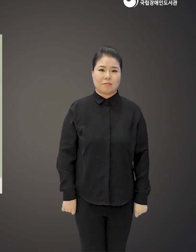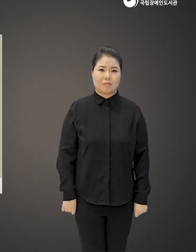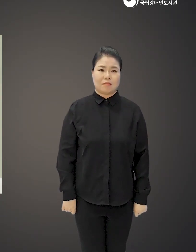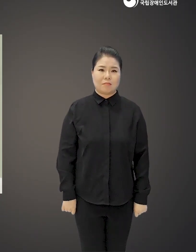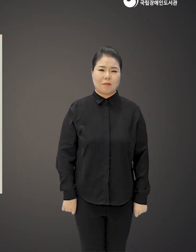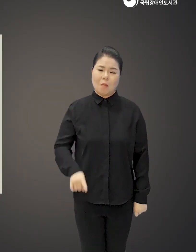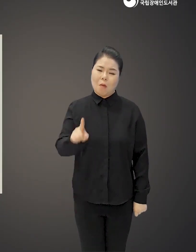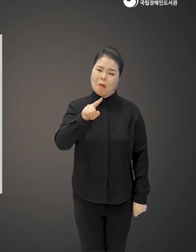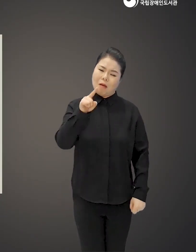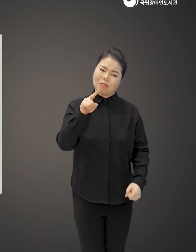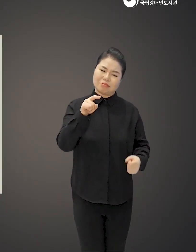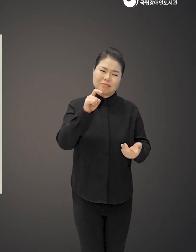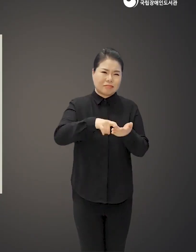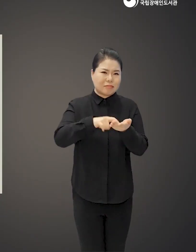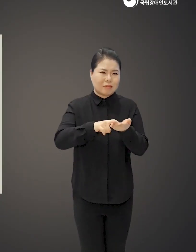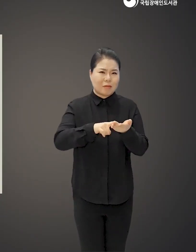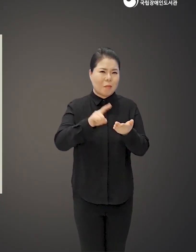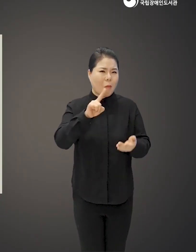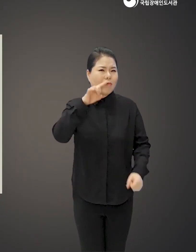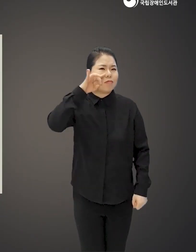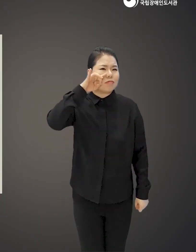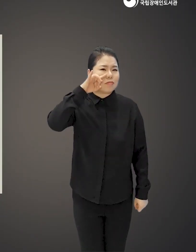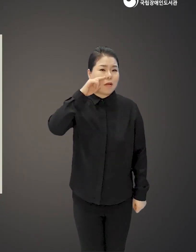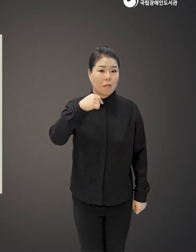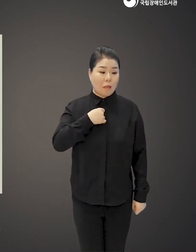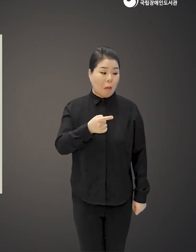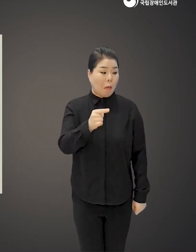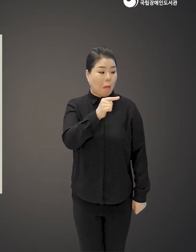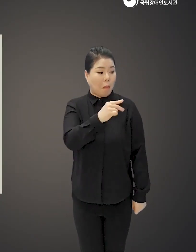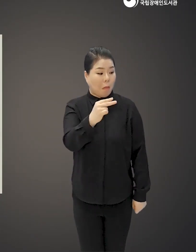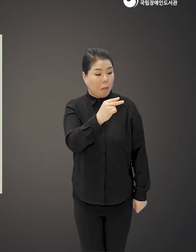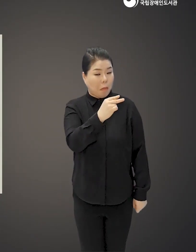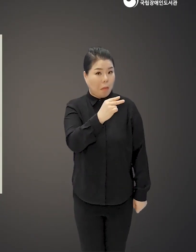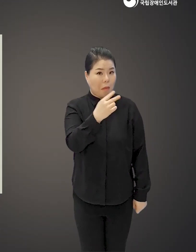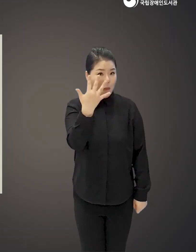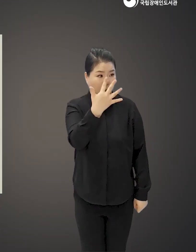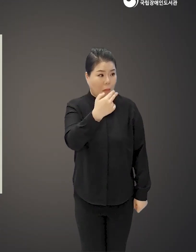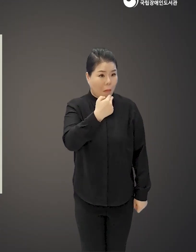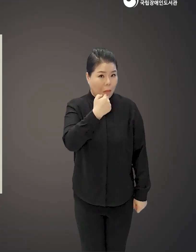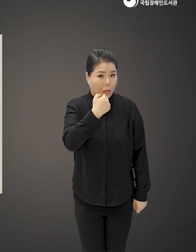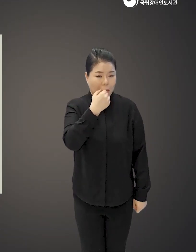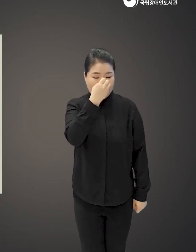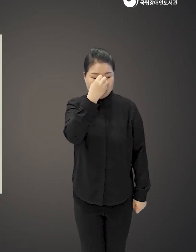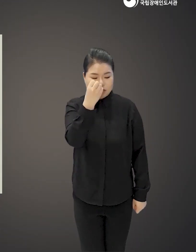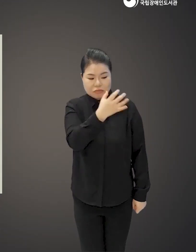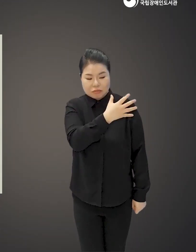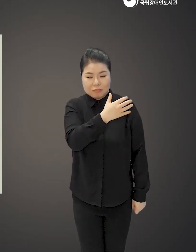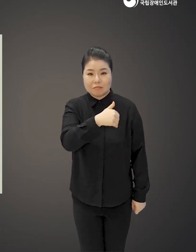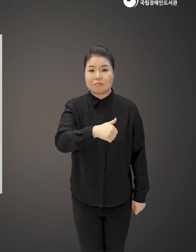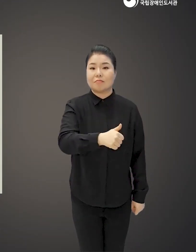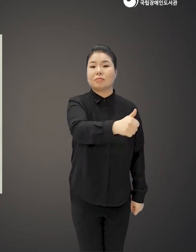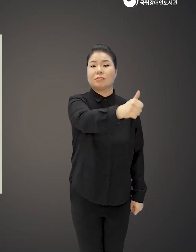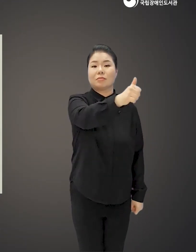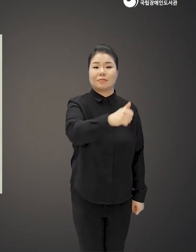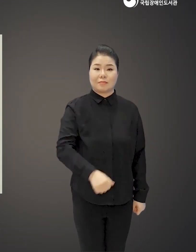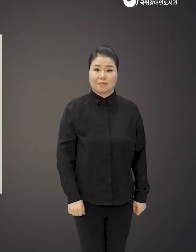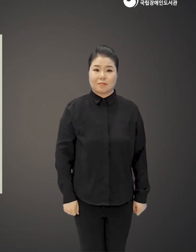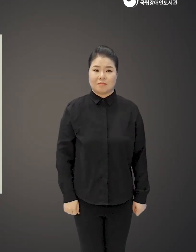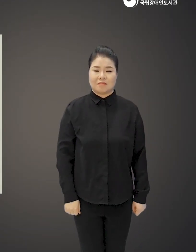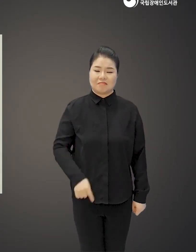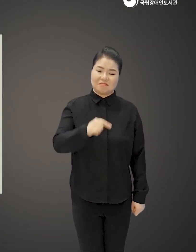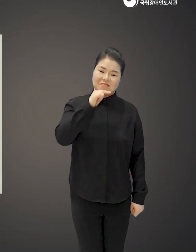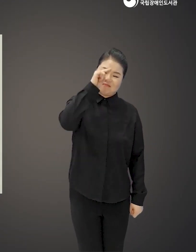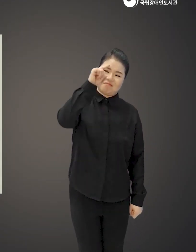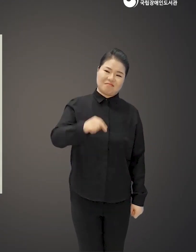말했다. 뭐가 그리 급했는지 궁금하네. 내 바로 옆을 보면서 손도 흔들지 않고 본체